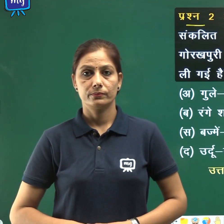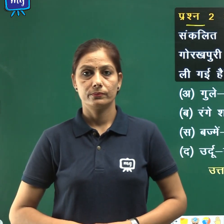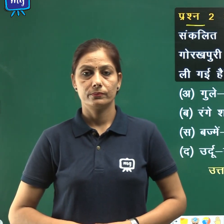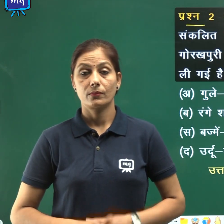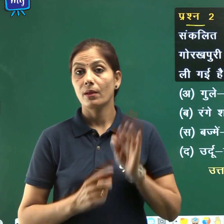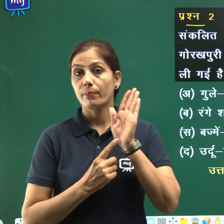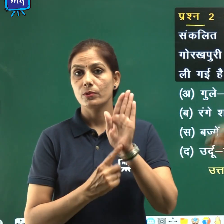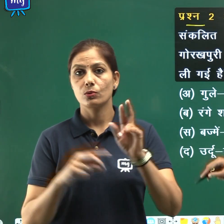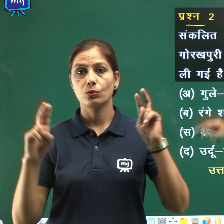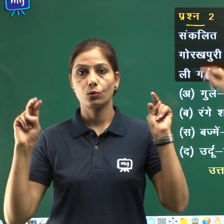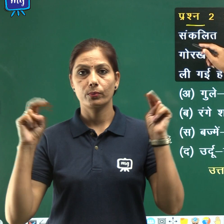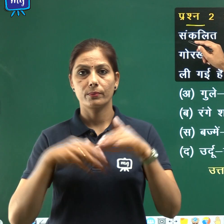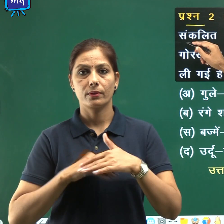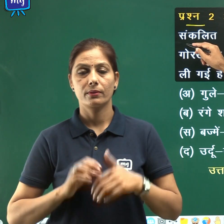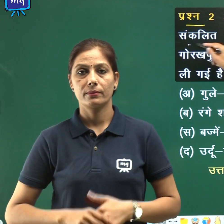प्रस्तुत पाठ में